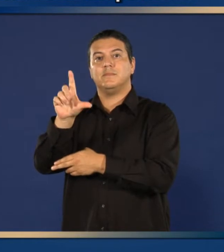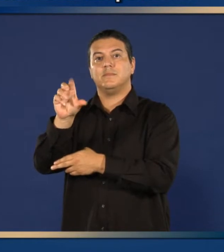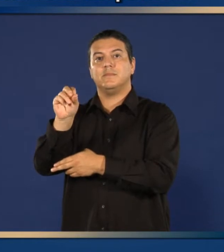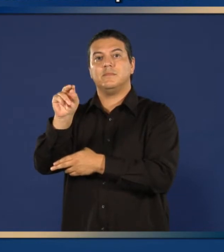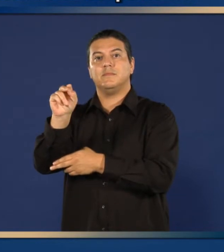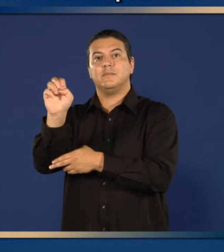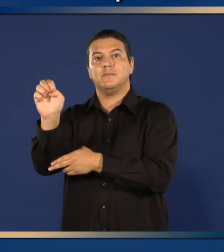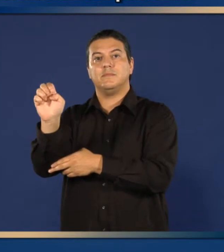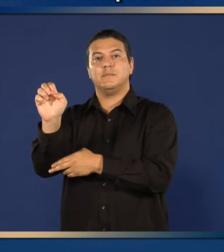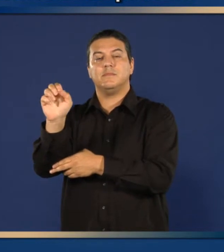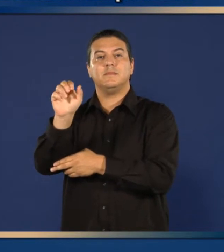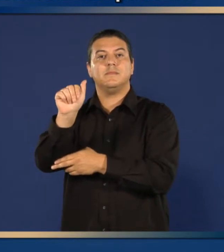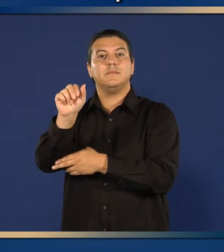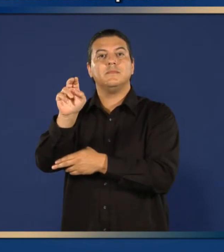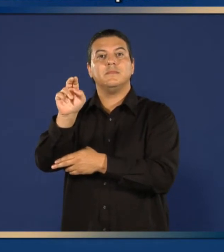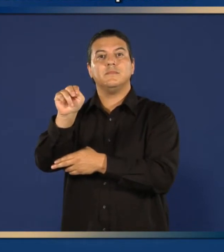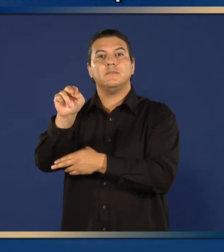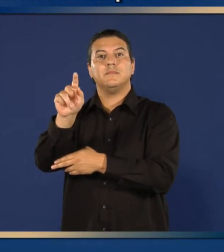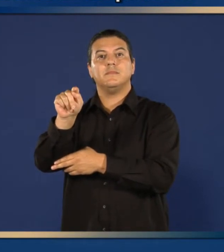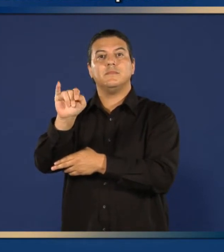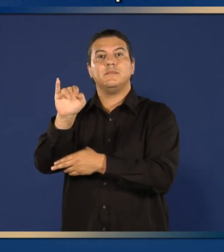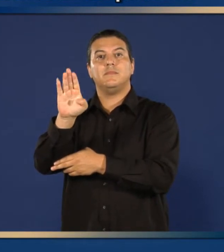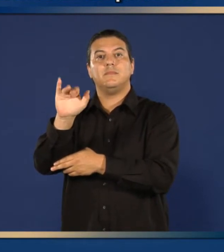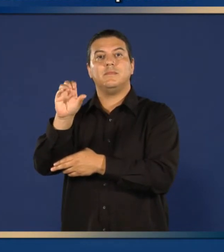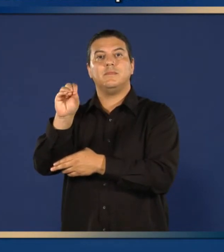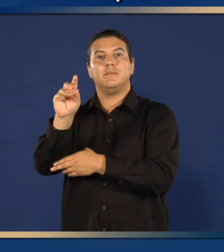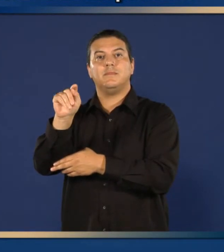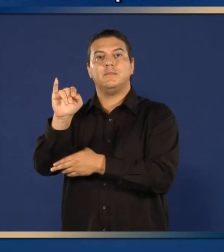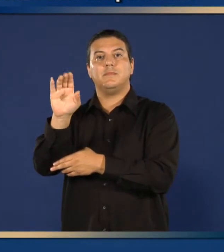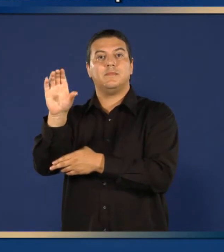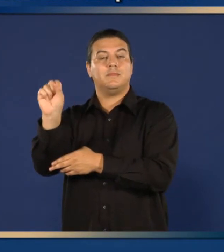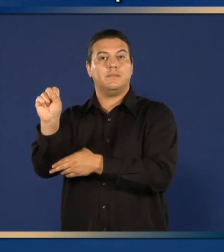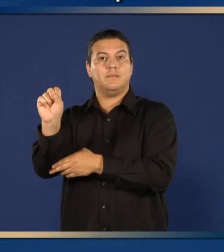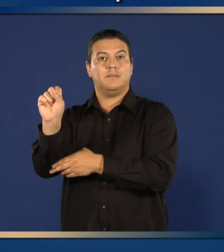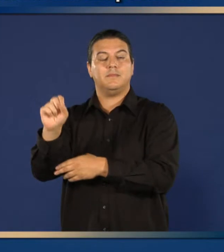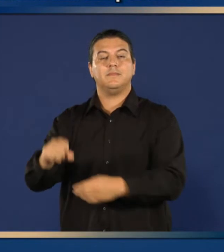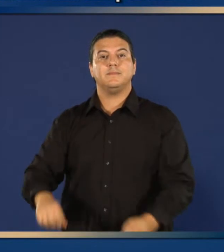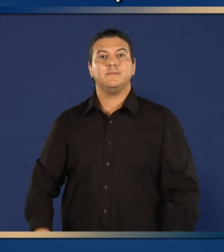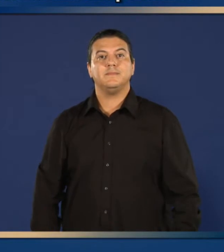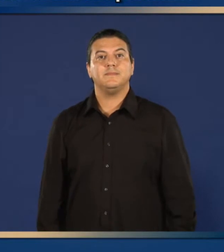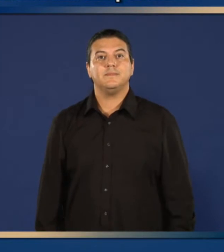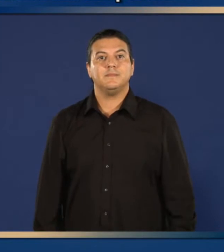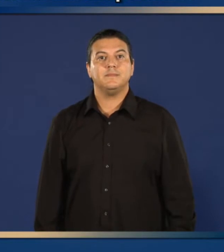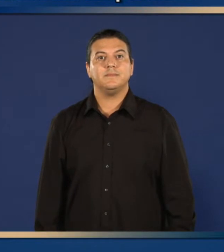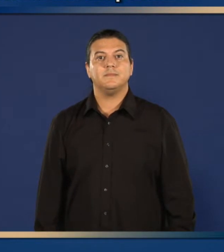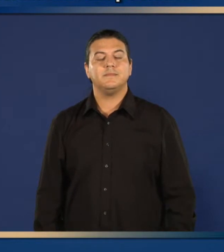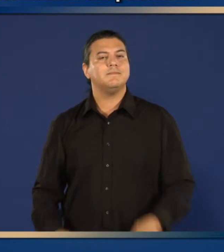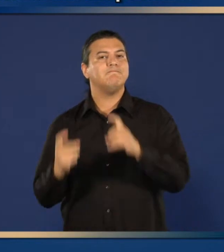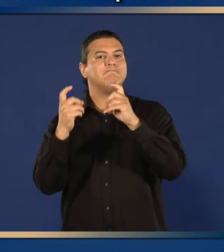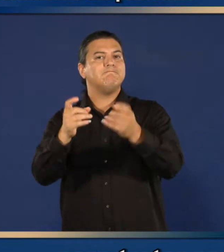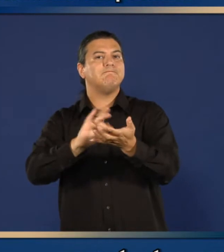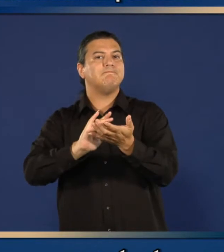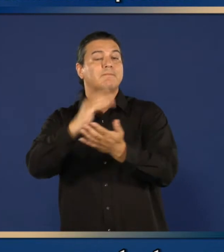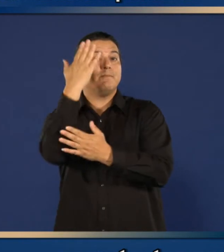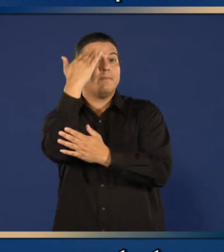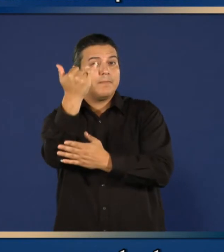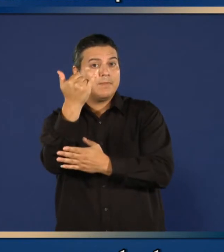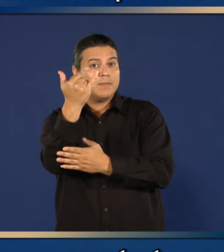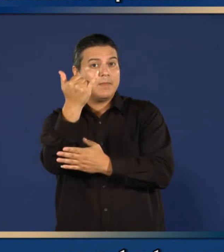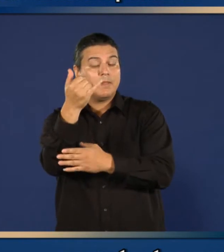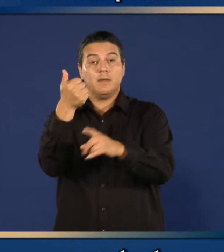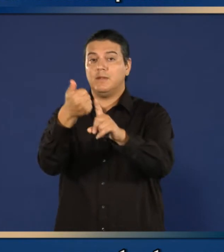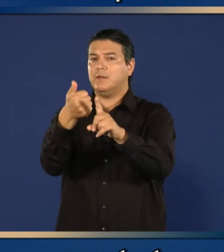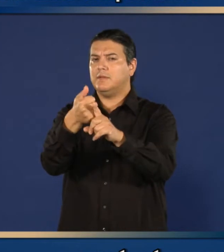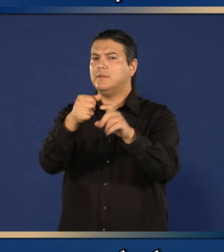kin hormonas antibióticos usted se les ha dado este medicamento para tratar